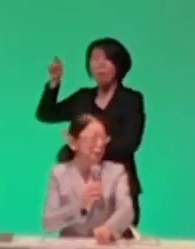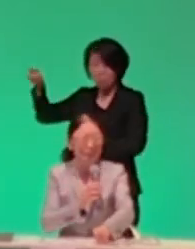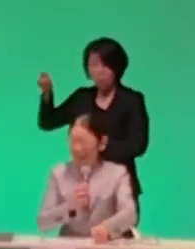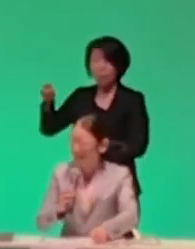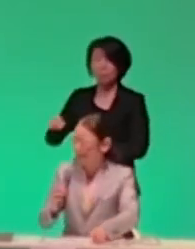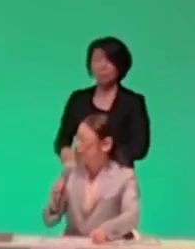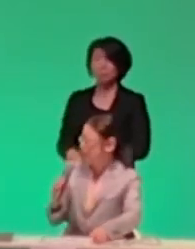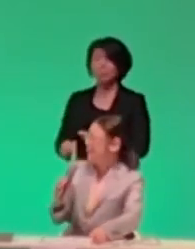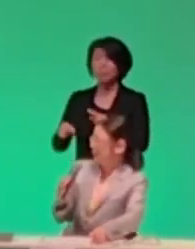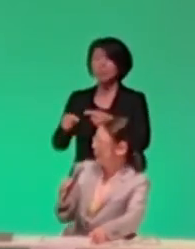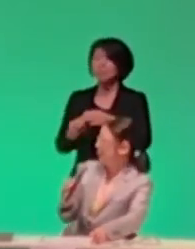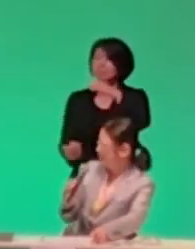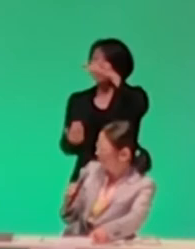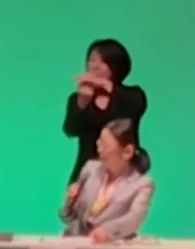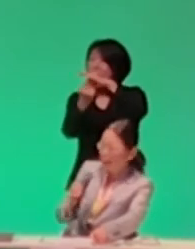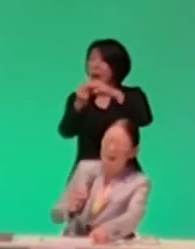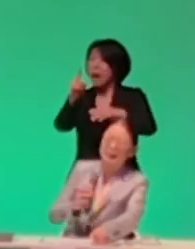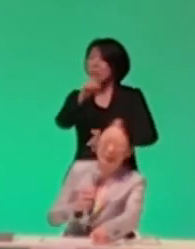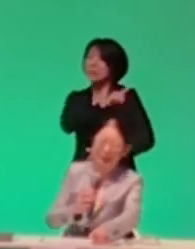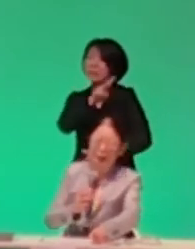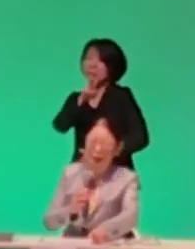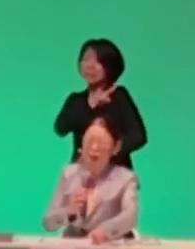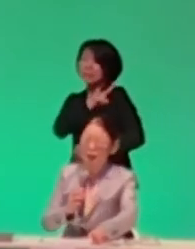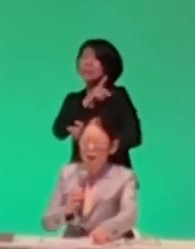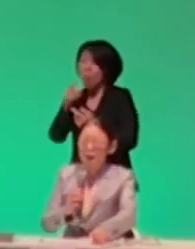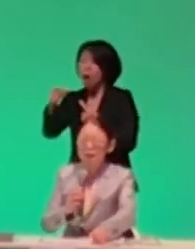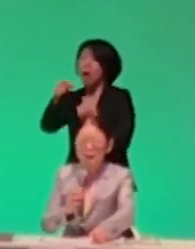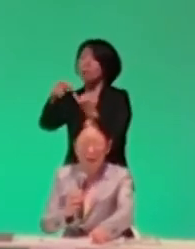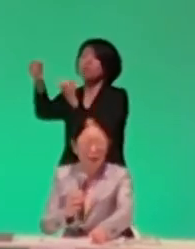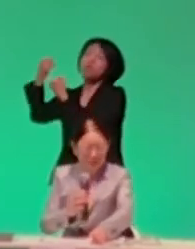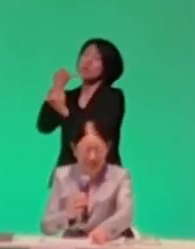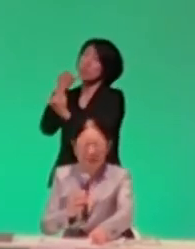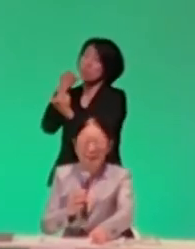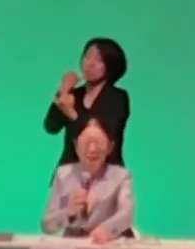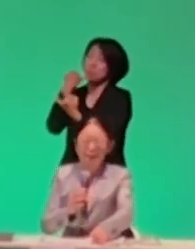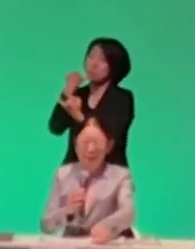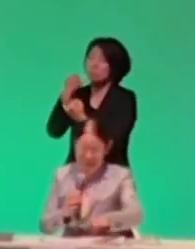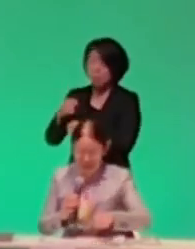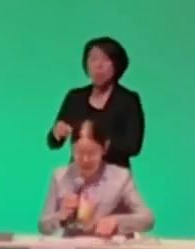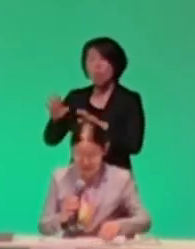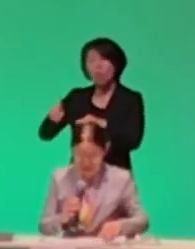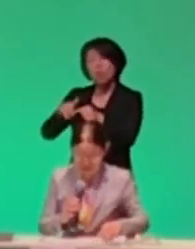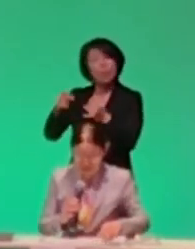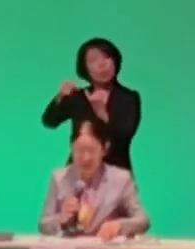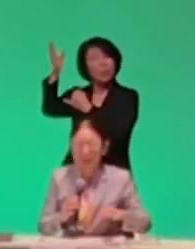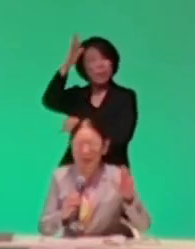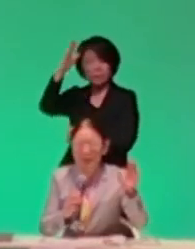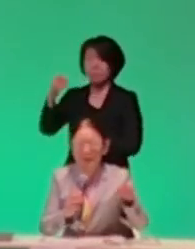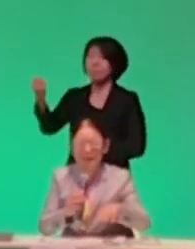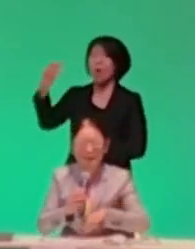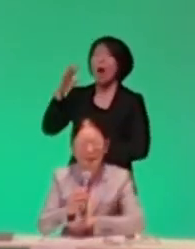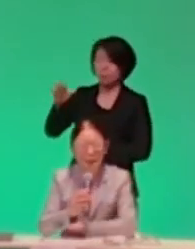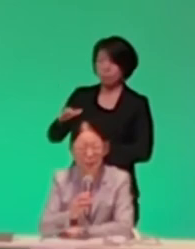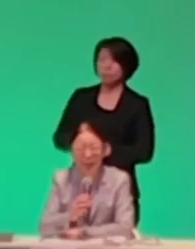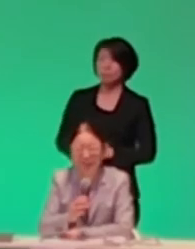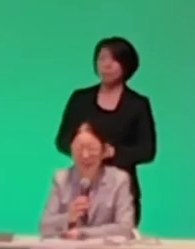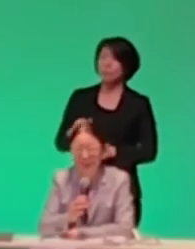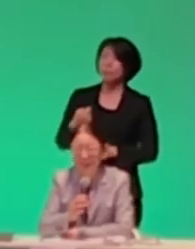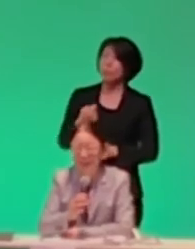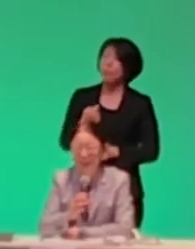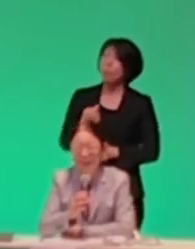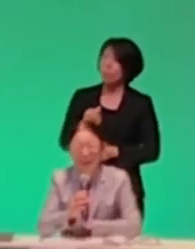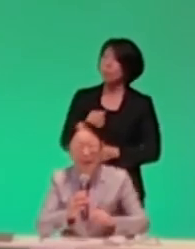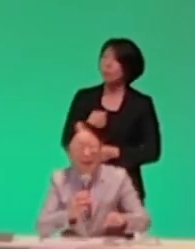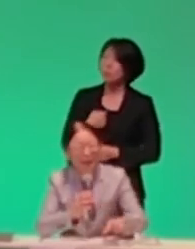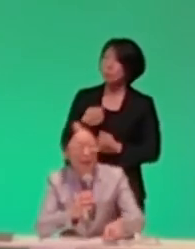1番か2番だったら取りますとかですね、あれは今年は取りませんとか言われて、まあ、そういう中で私は一番